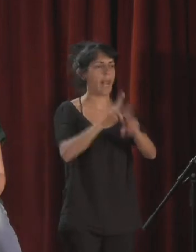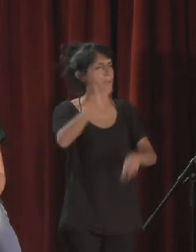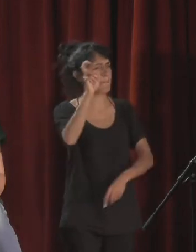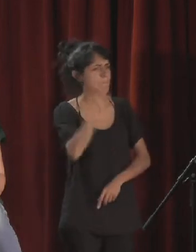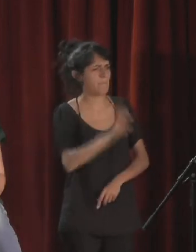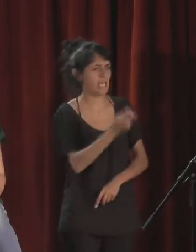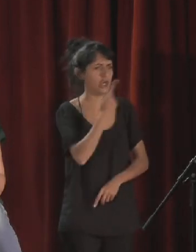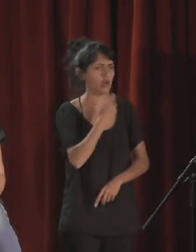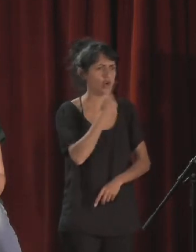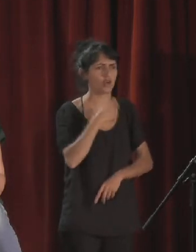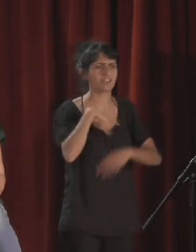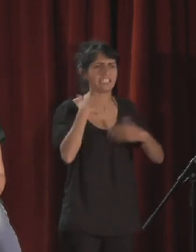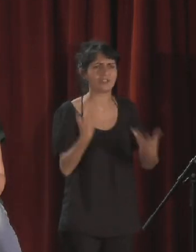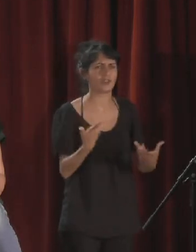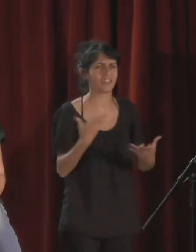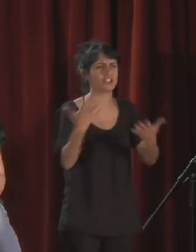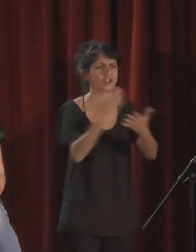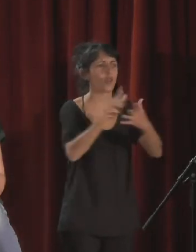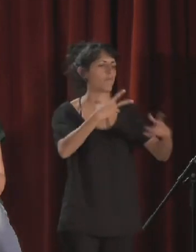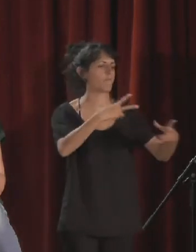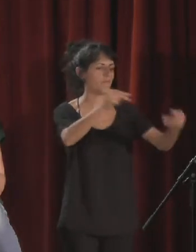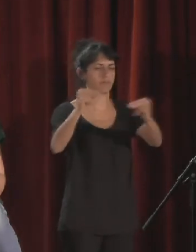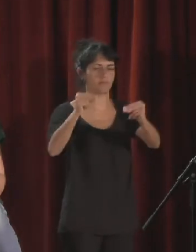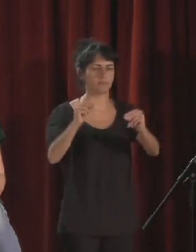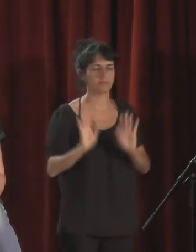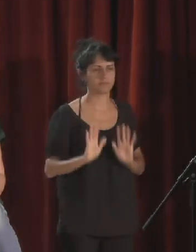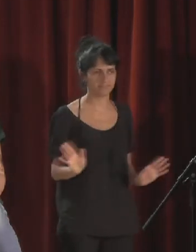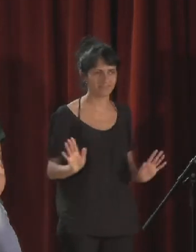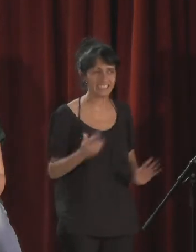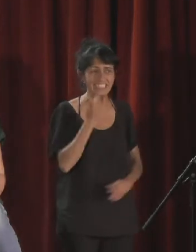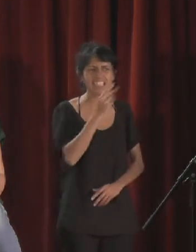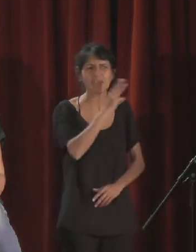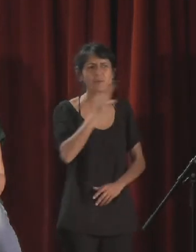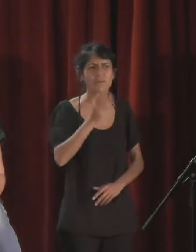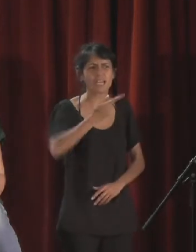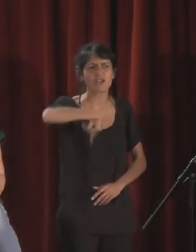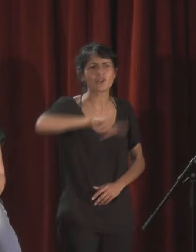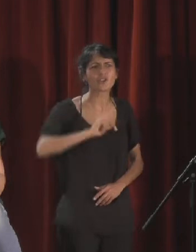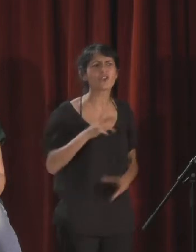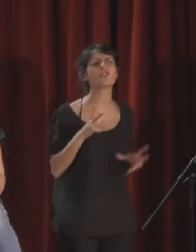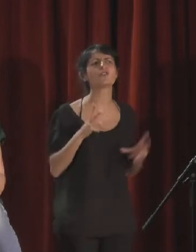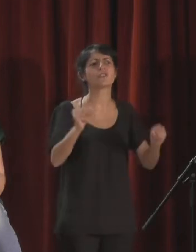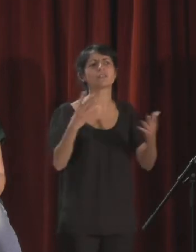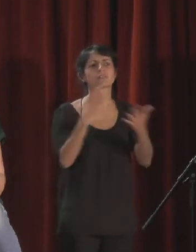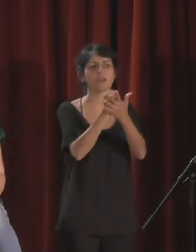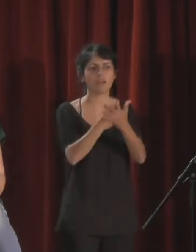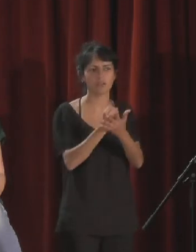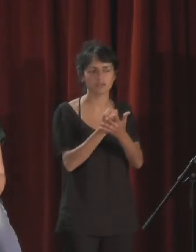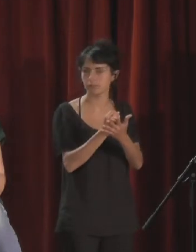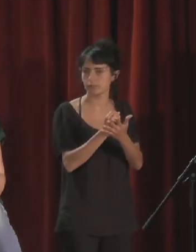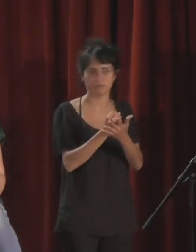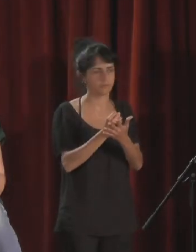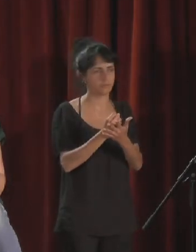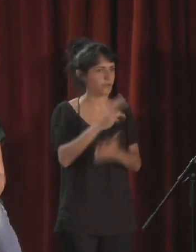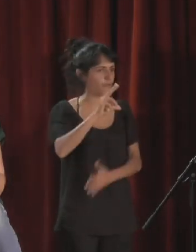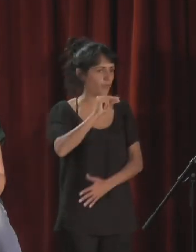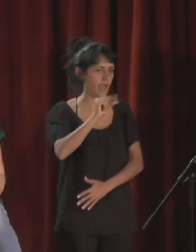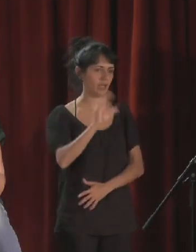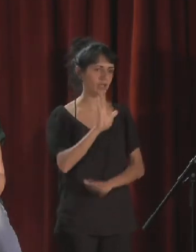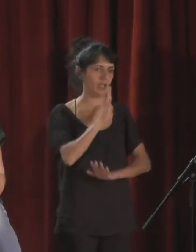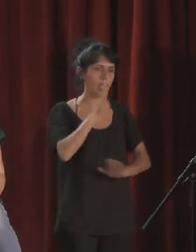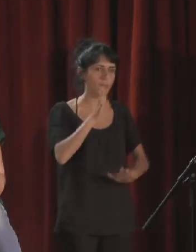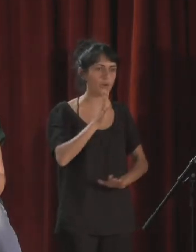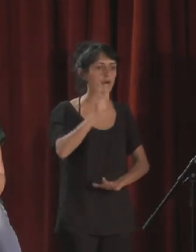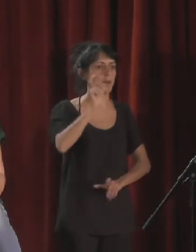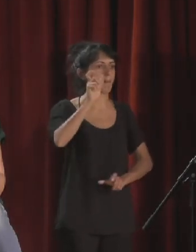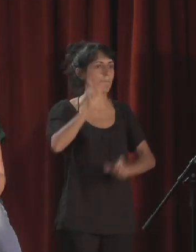PP, que vamos a acabar con todo, nós. É tremendo escoitar eso da súa boca, da boca de dirixentes